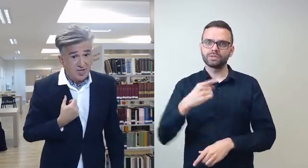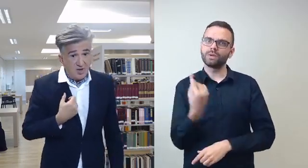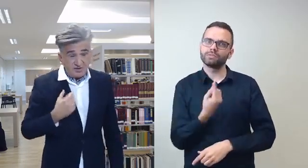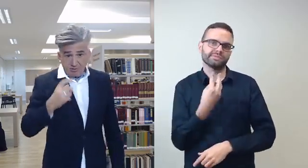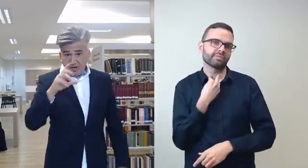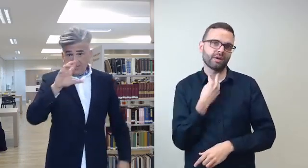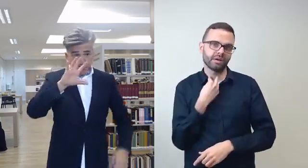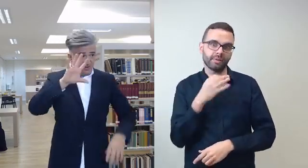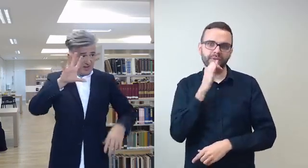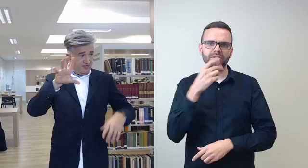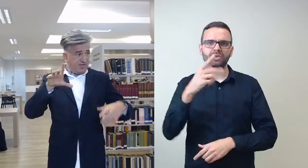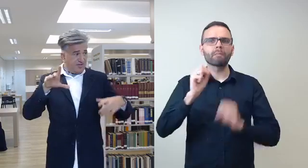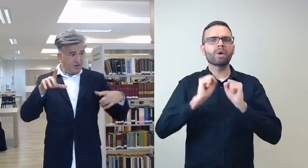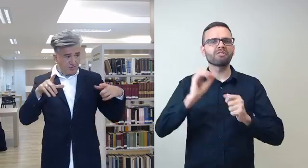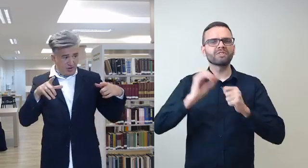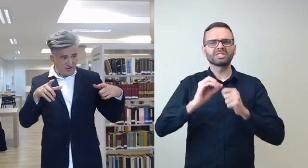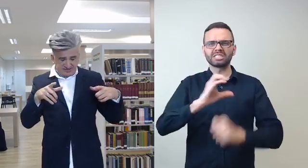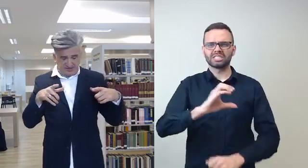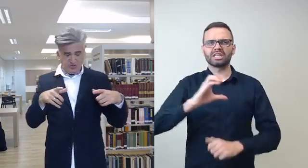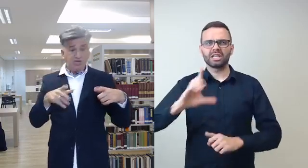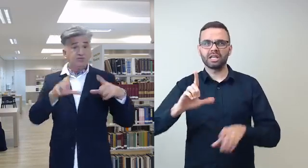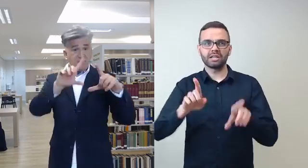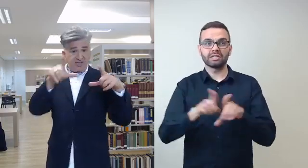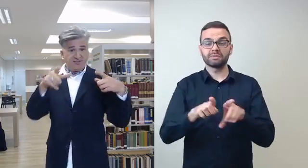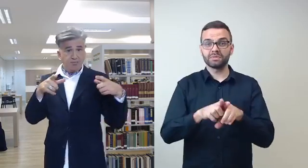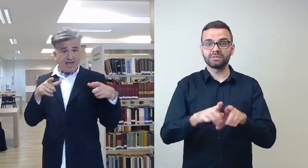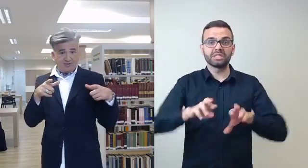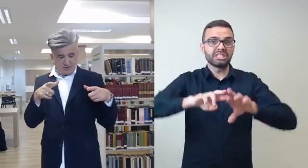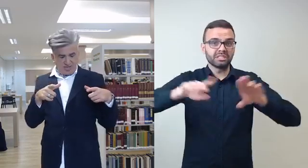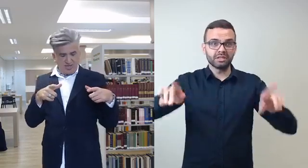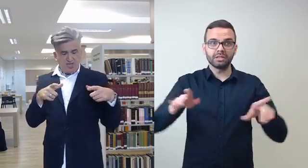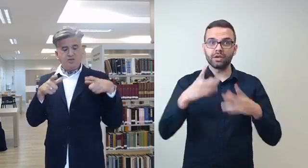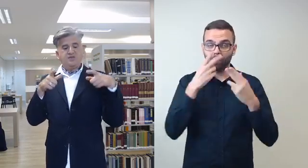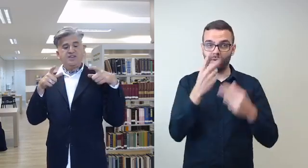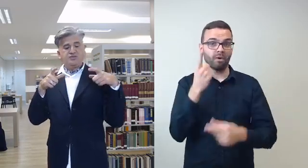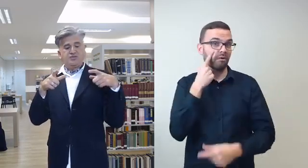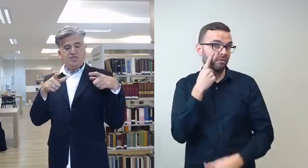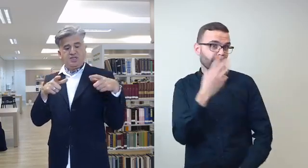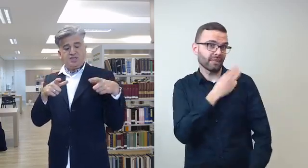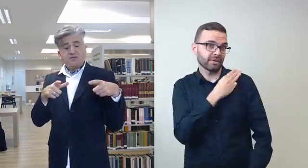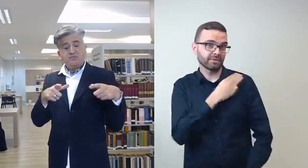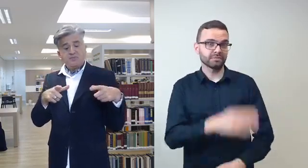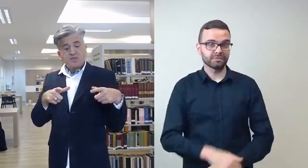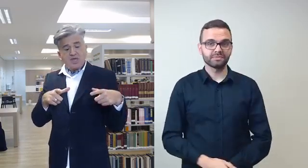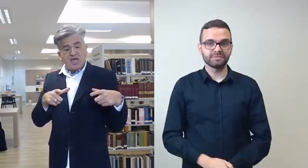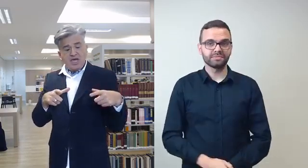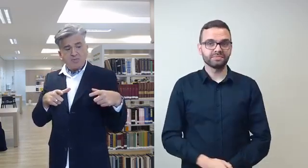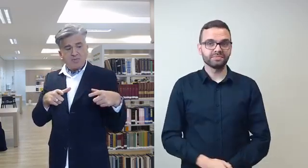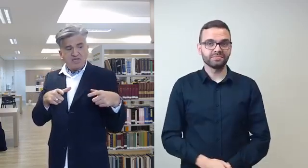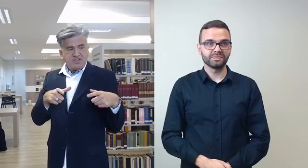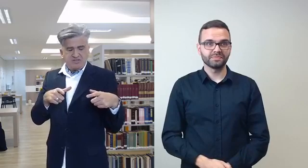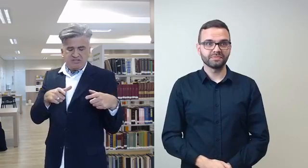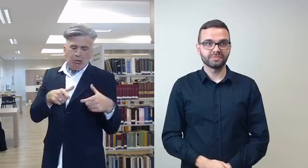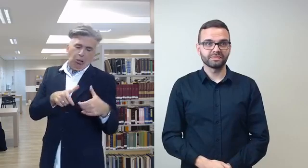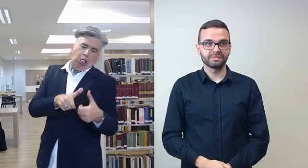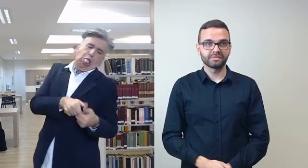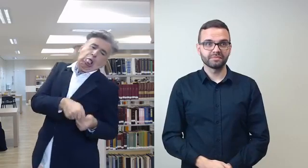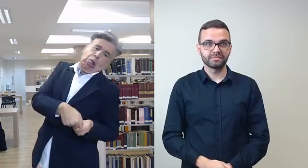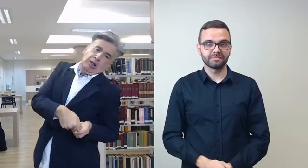sozinho. Você pode fazer um classificador de uma coisa assim. Digamos que eu faço um prato, né? Eu faço isso aqui, aí eu pego e faço